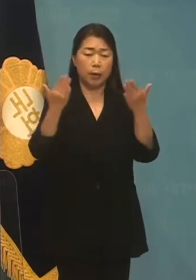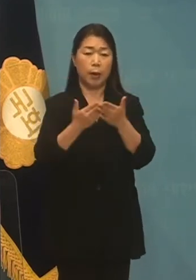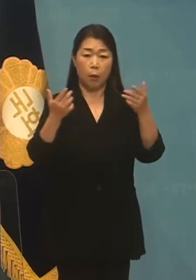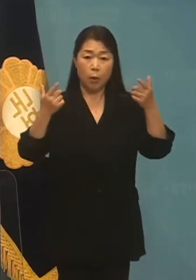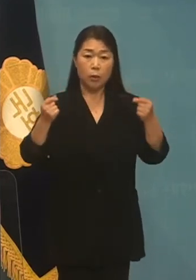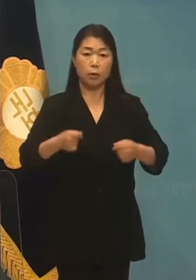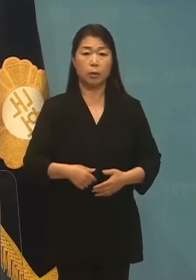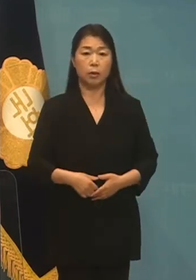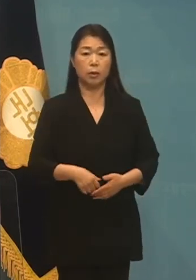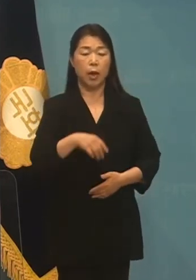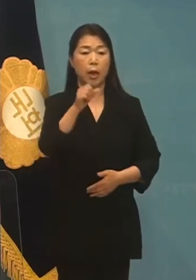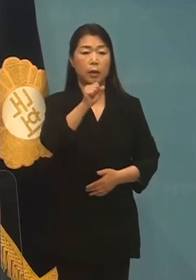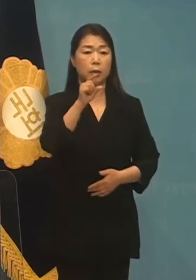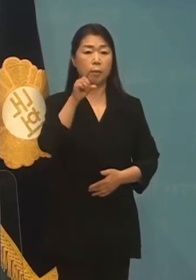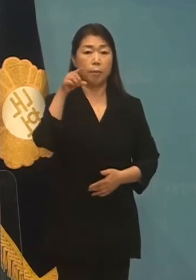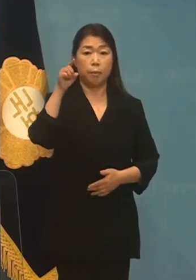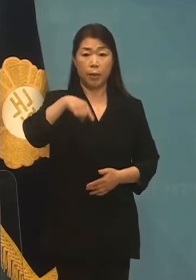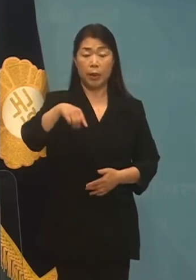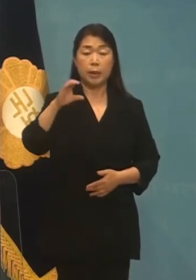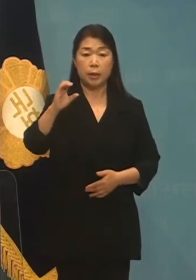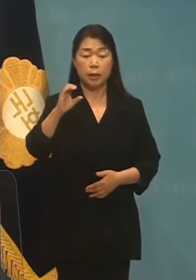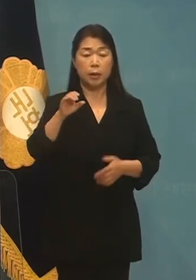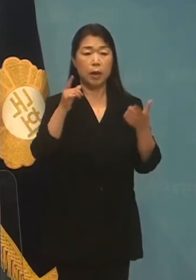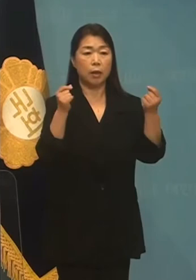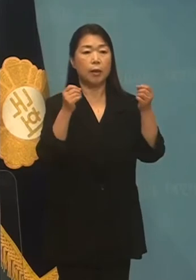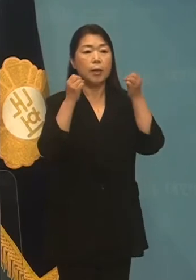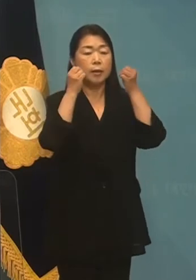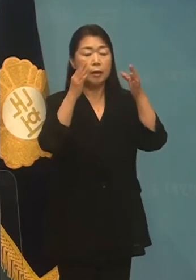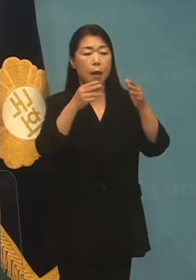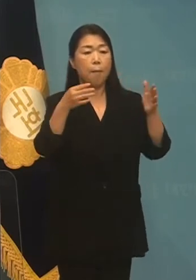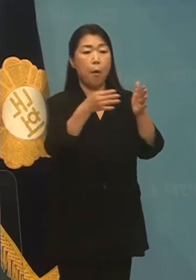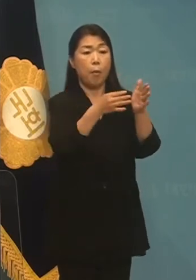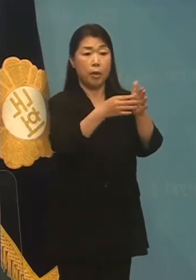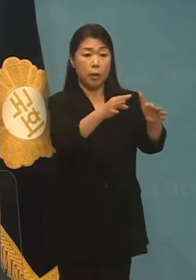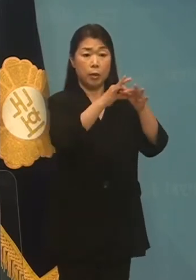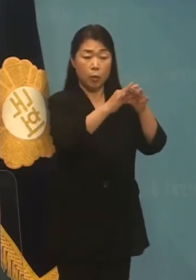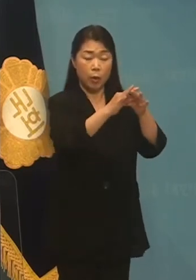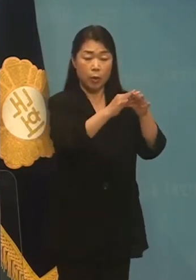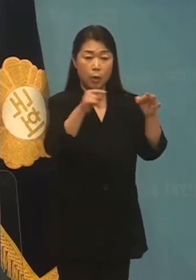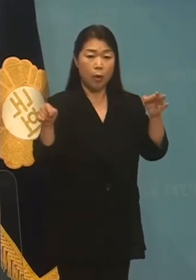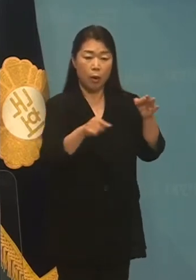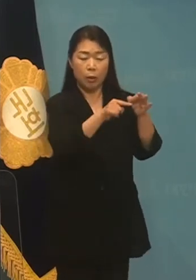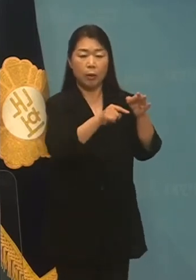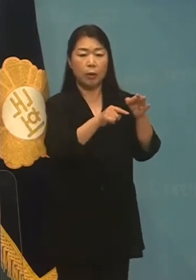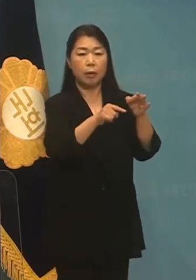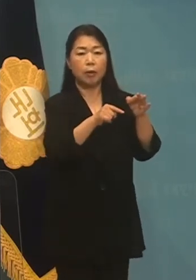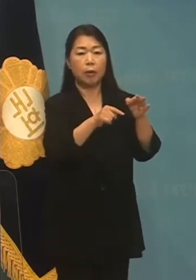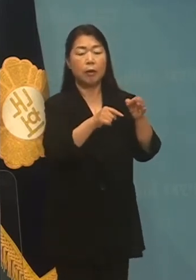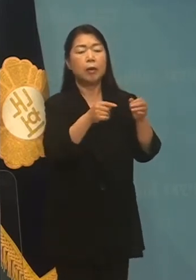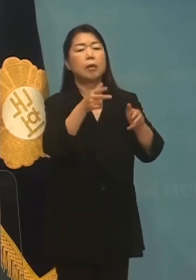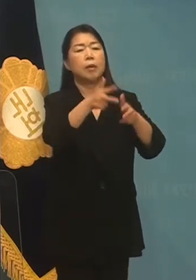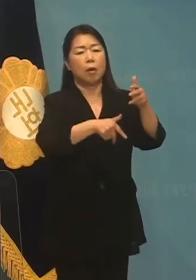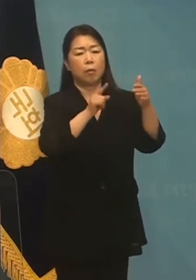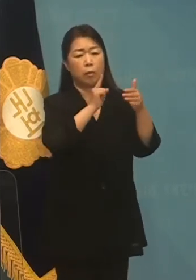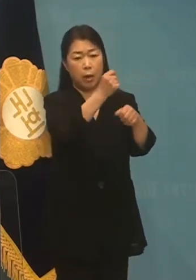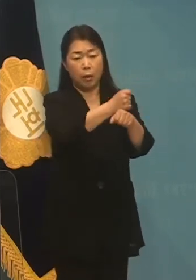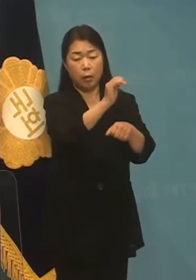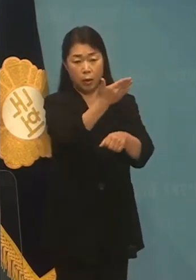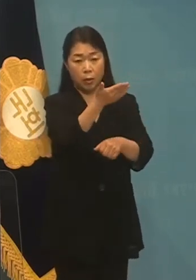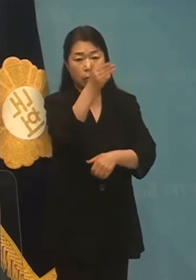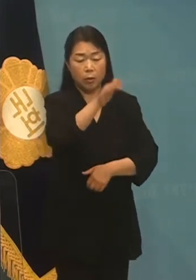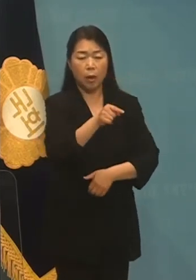모두 SPC라는 신설 법인을 통해서 이루어집니다. 역시